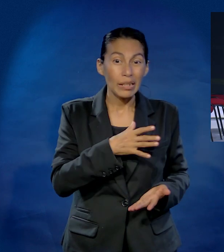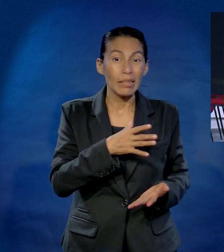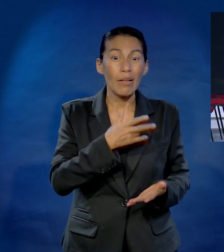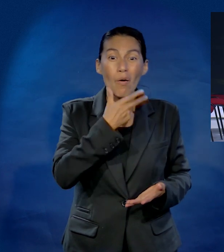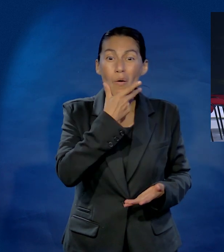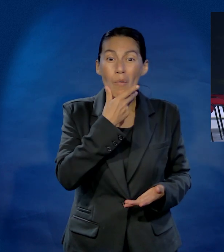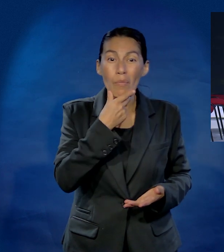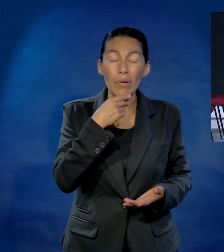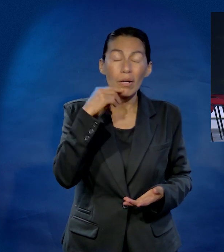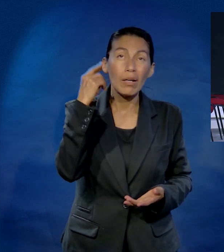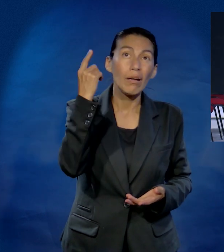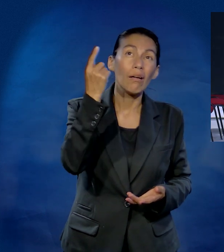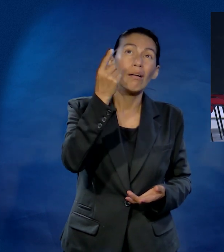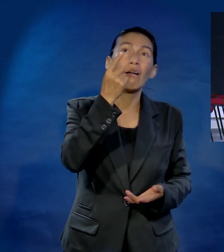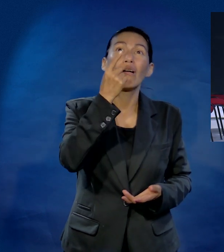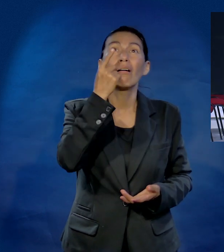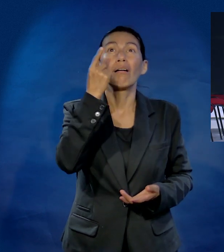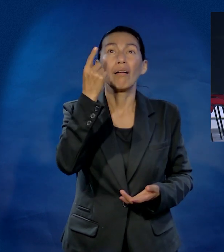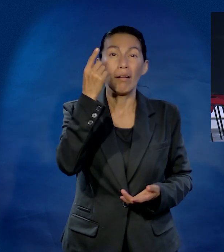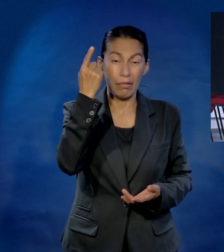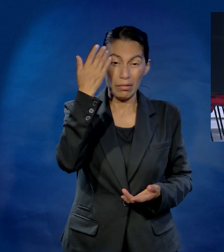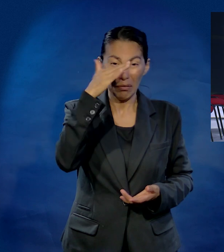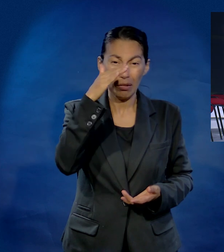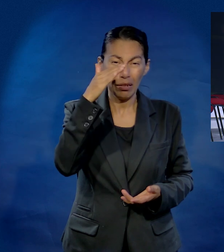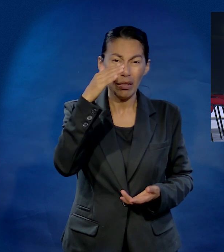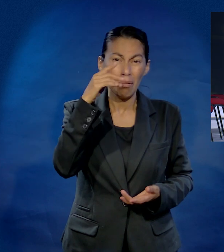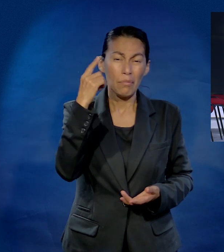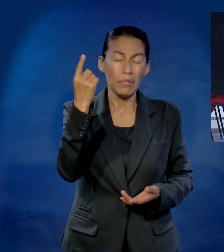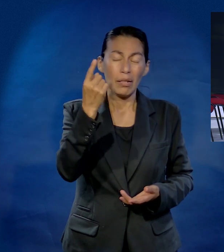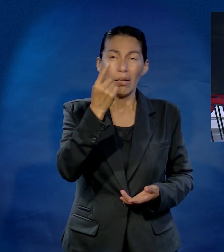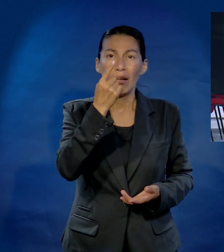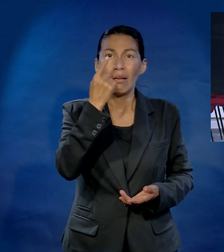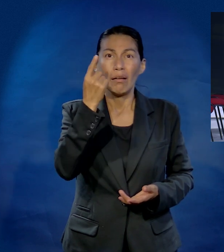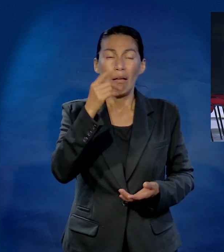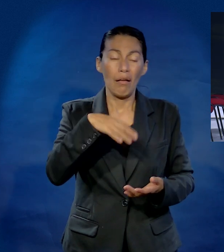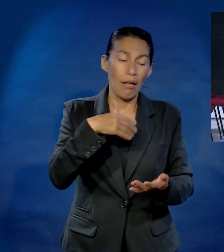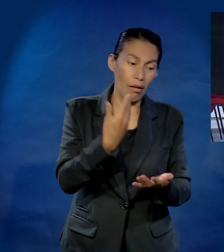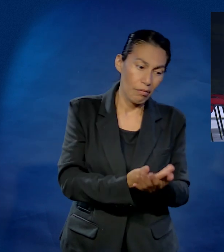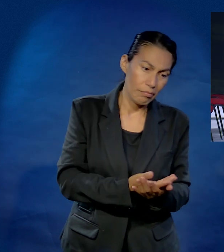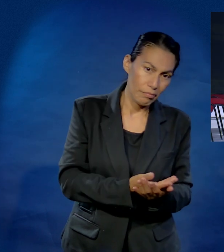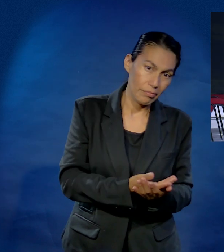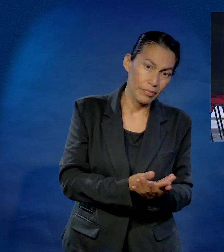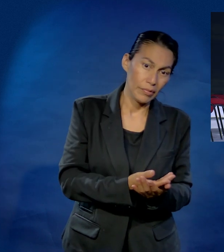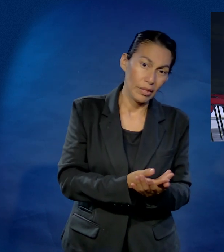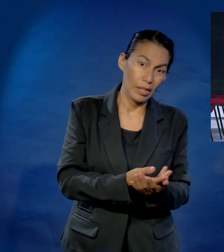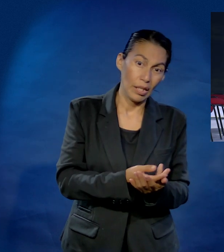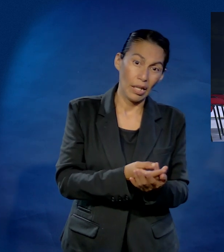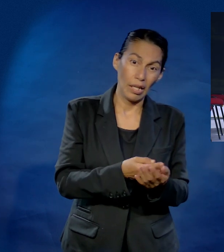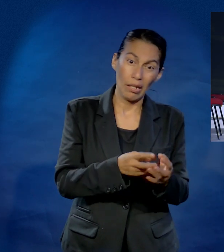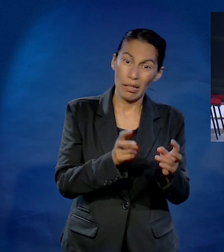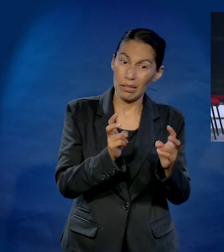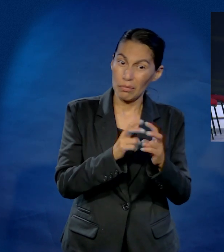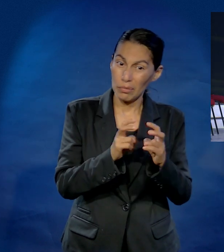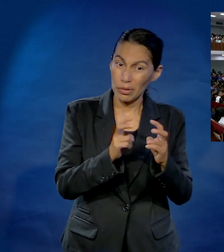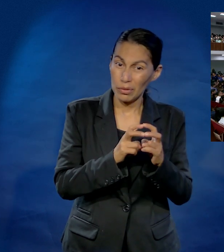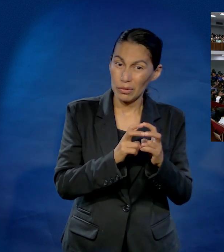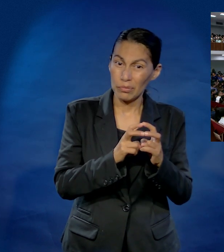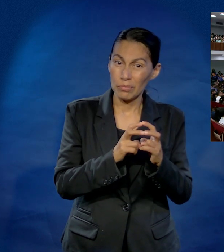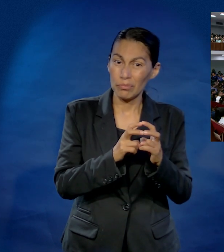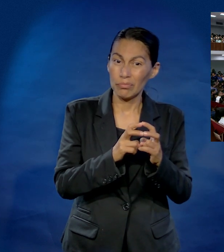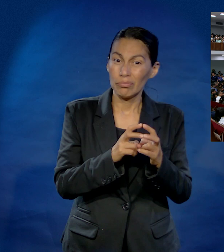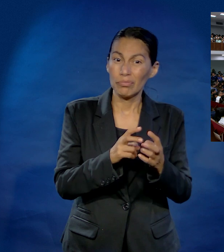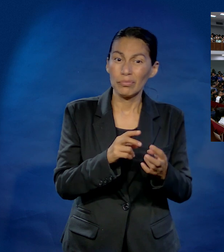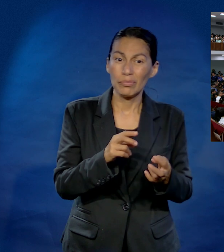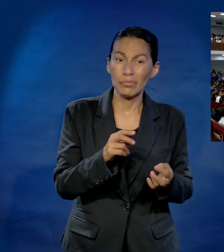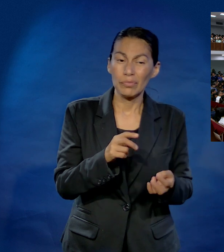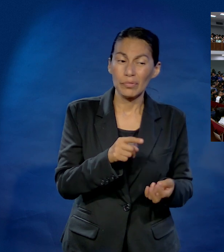techo de la iglesia. Algo salió mal, mis hermanos. Y el hermano, que sabía hacer perfectamente